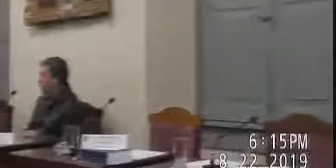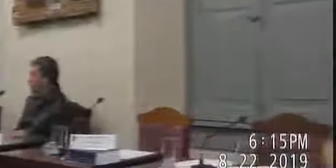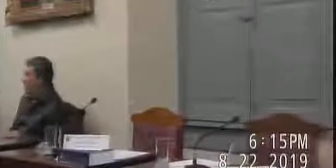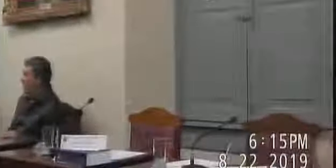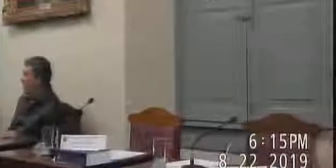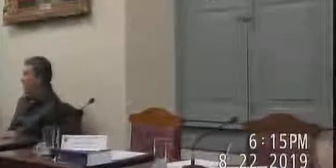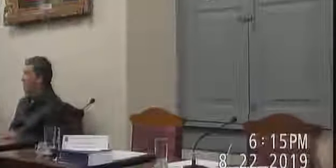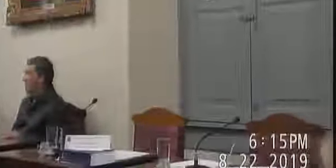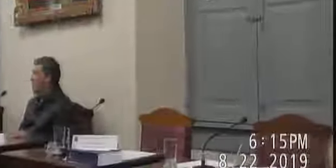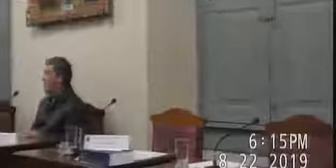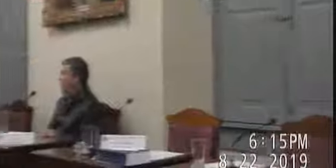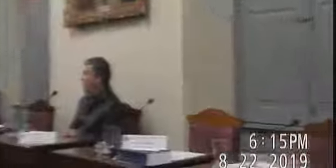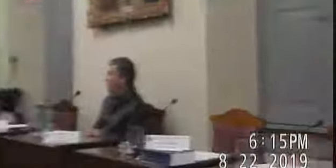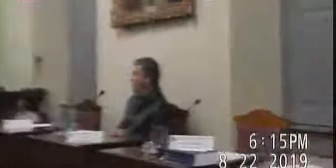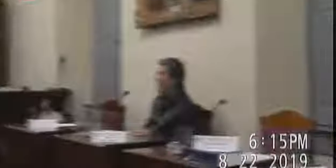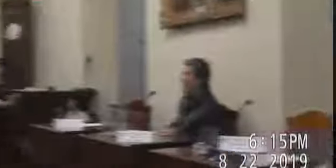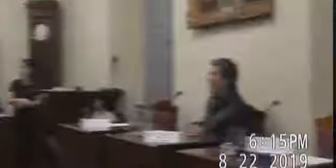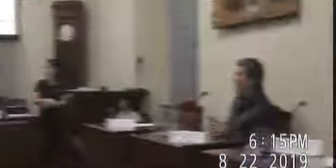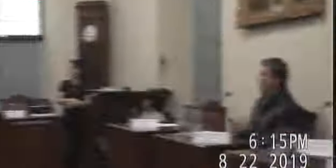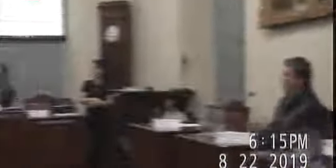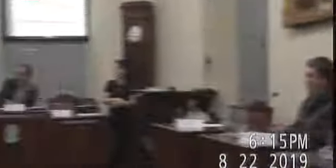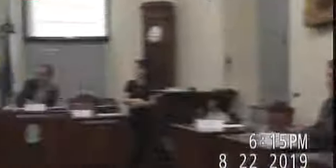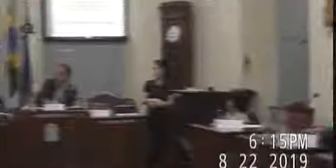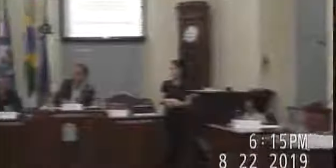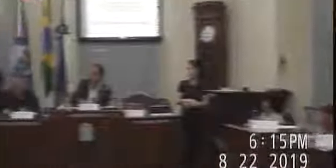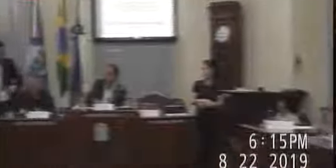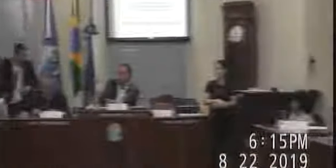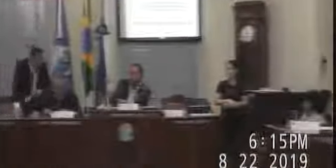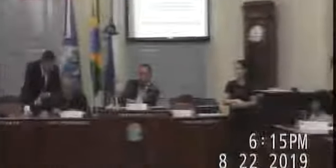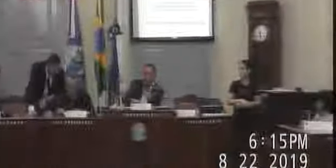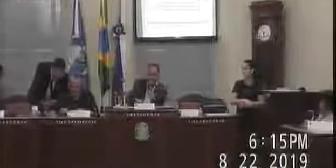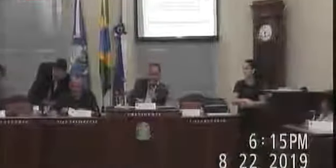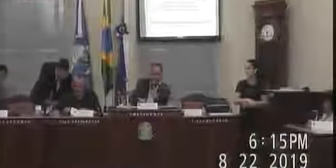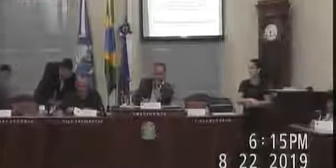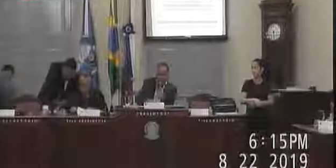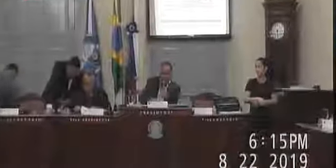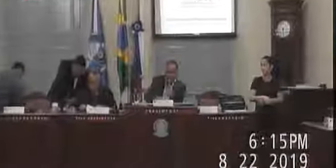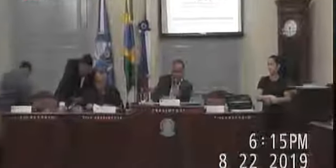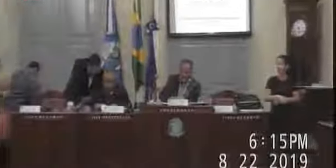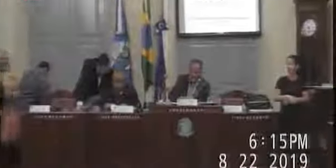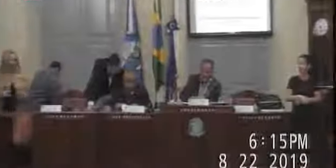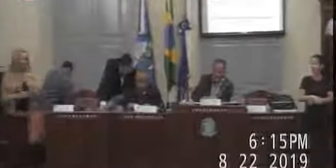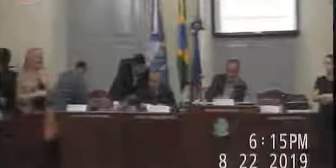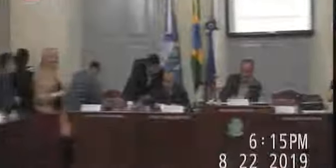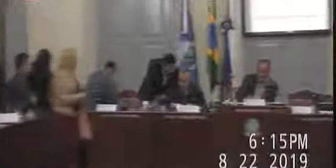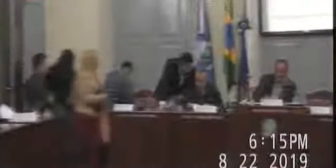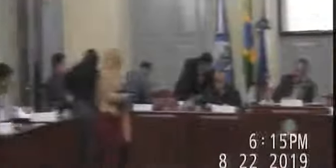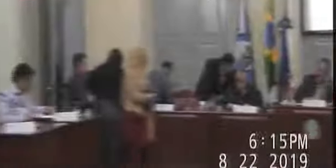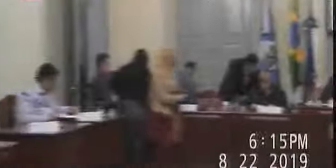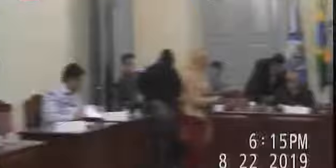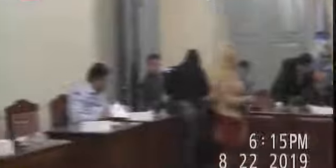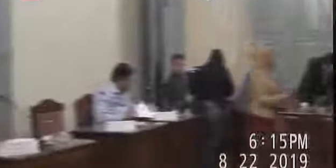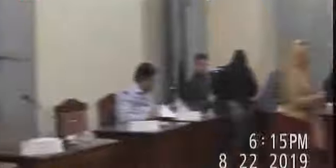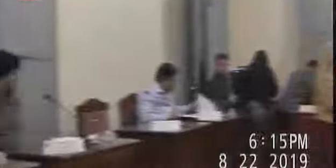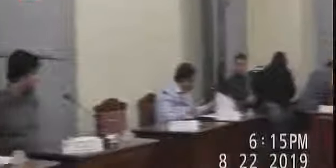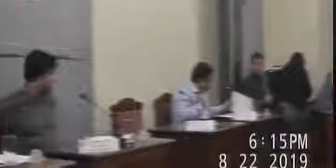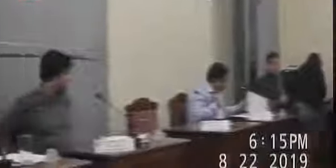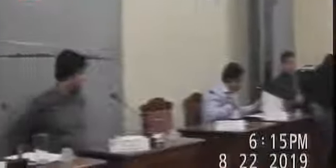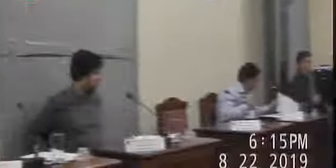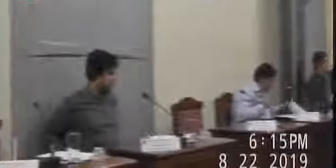Nogueira, Fabiane Vasconcelos,